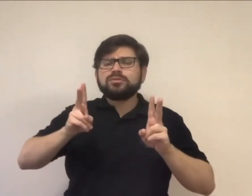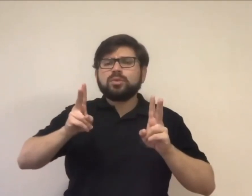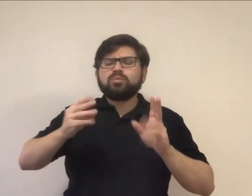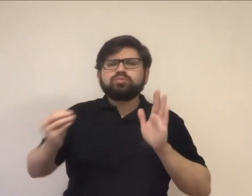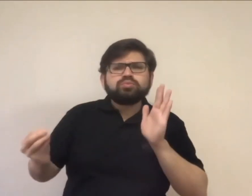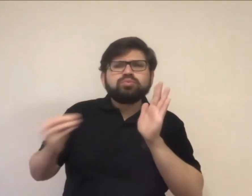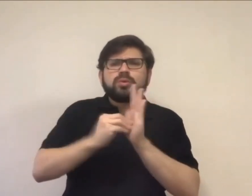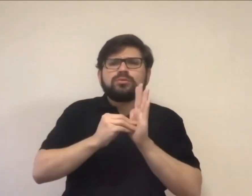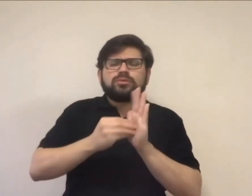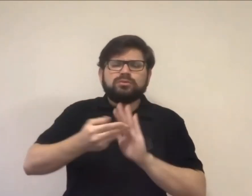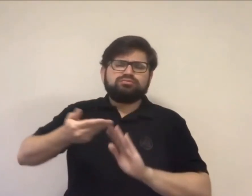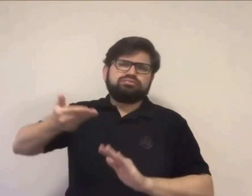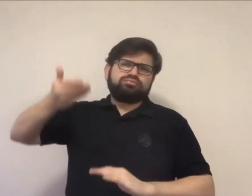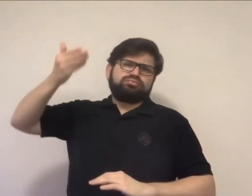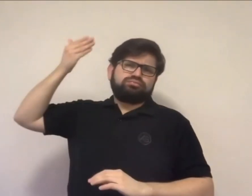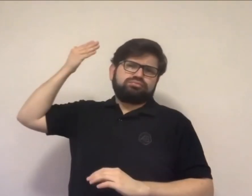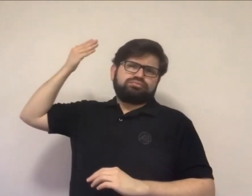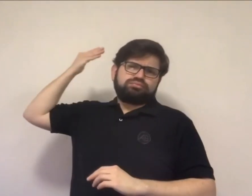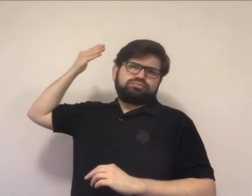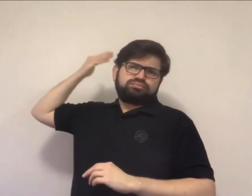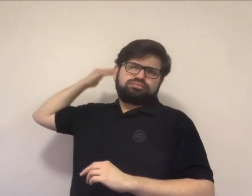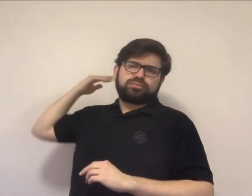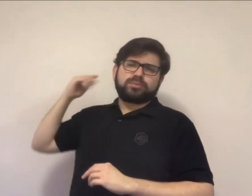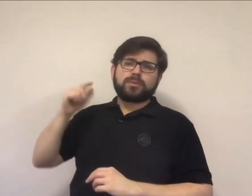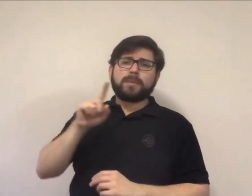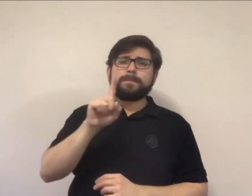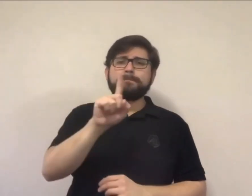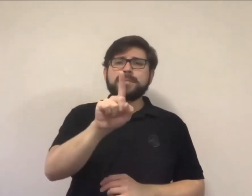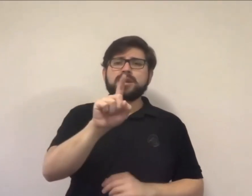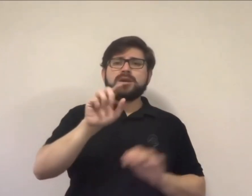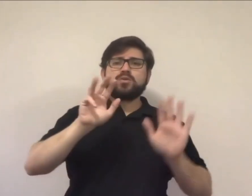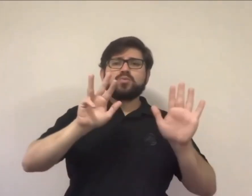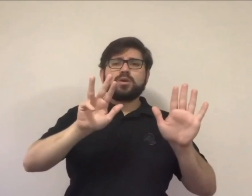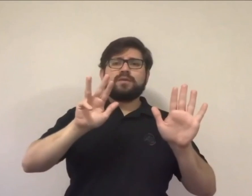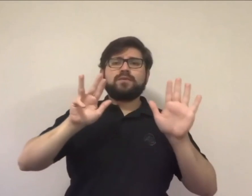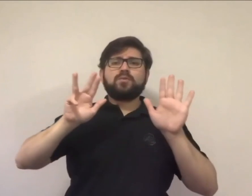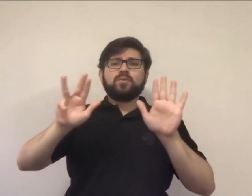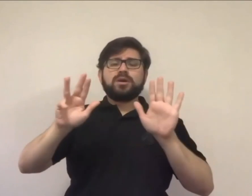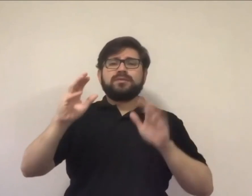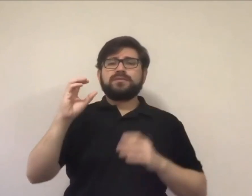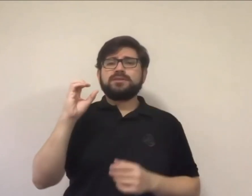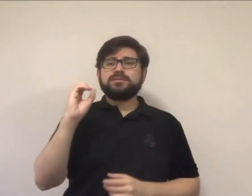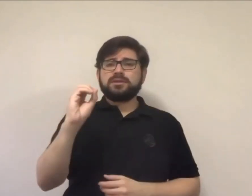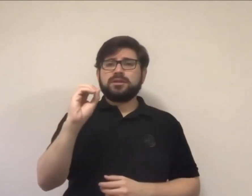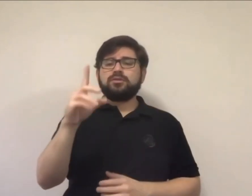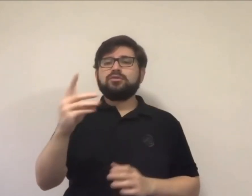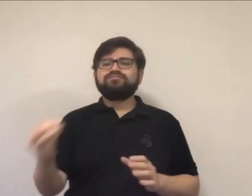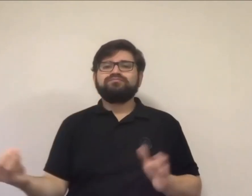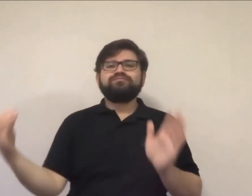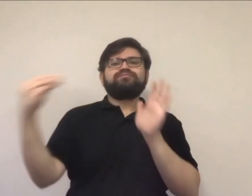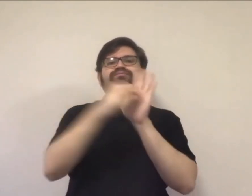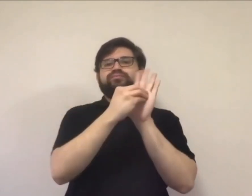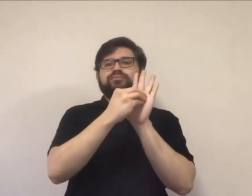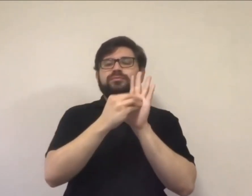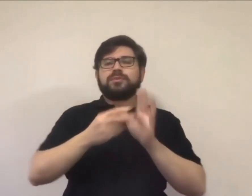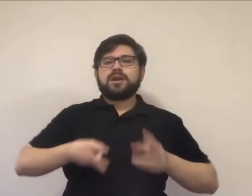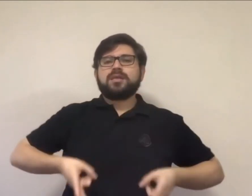La ley habla de los derechos de los niños y esto está registrado desde 1990.